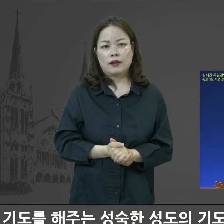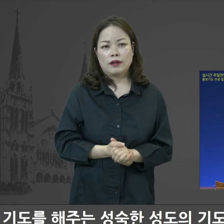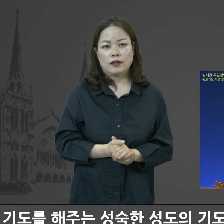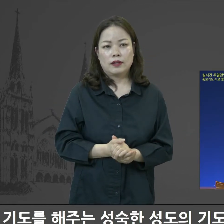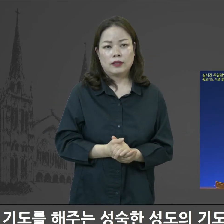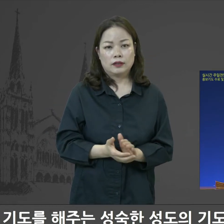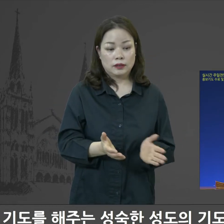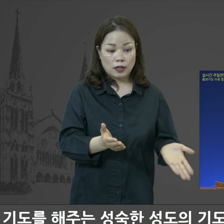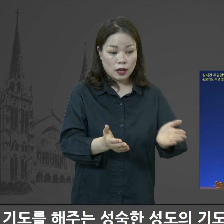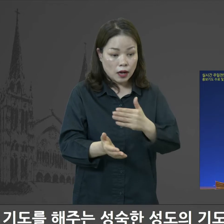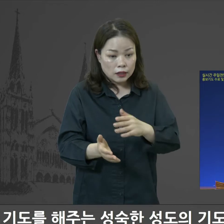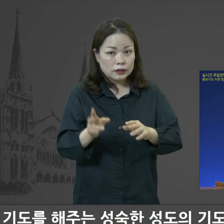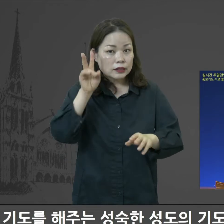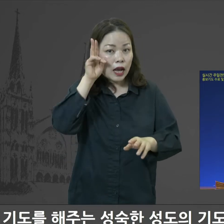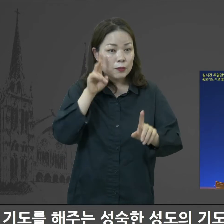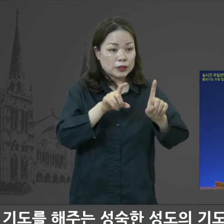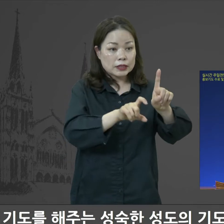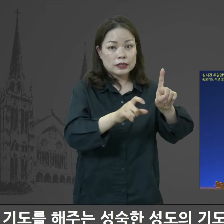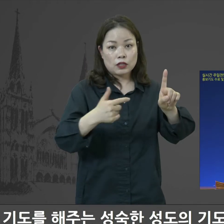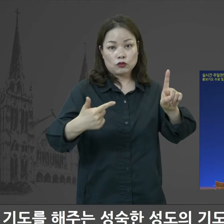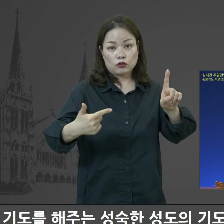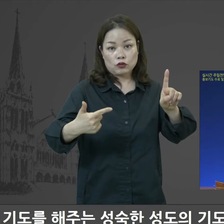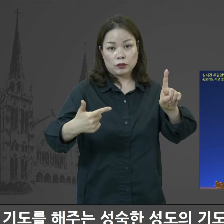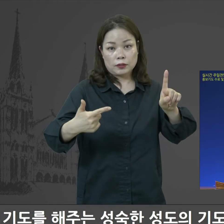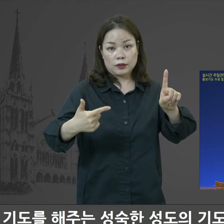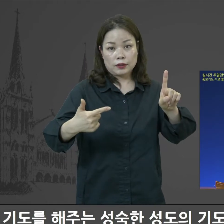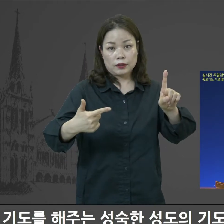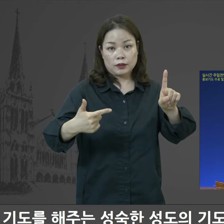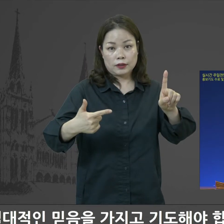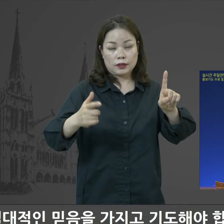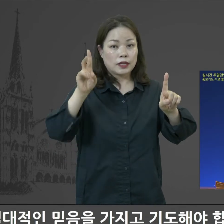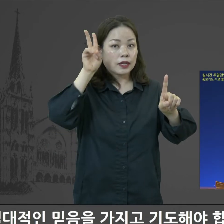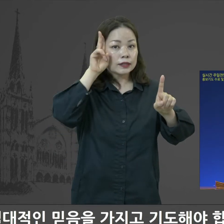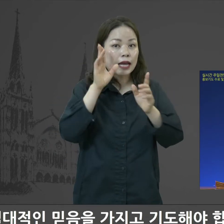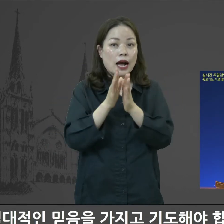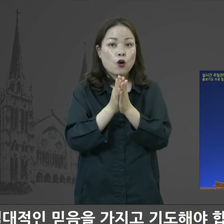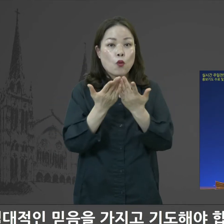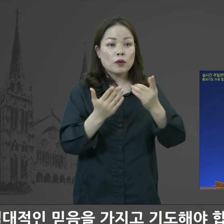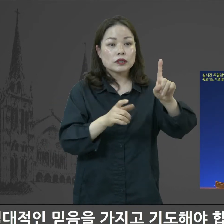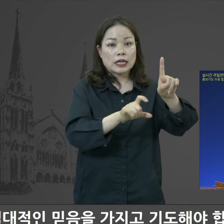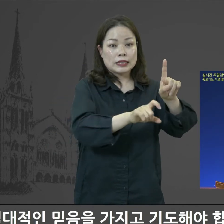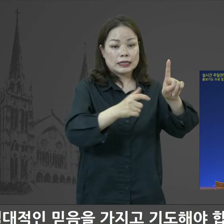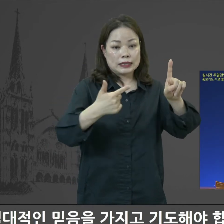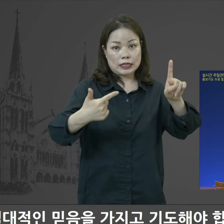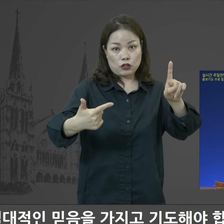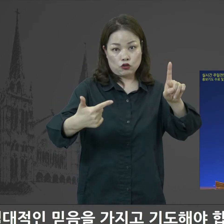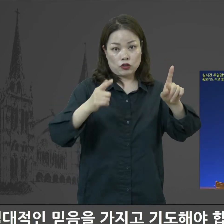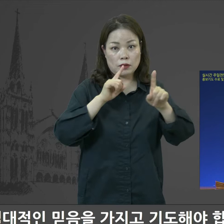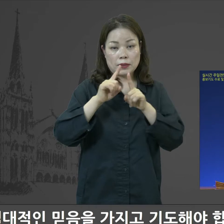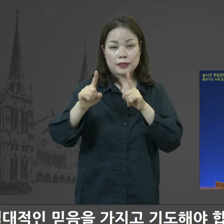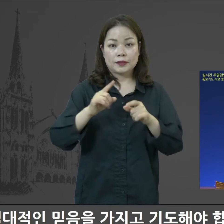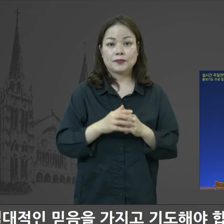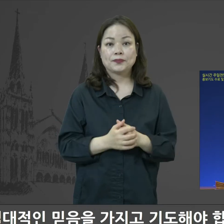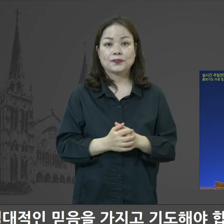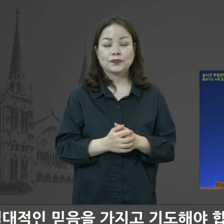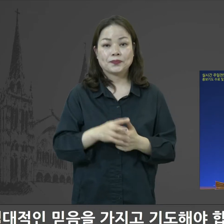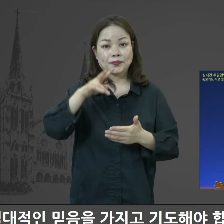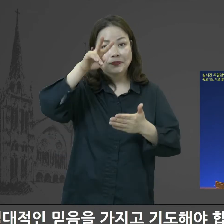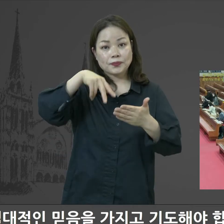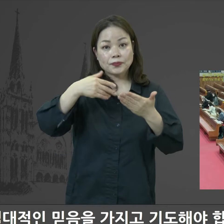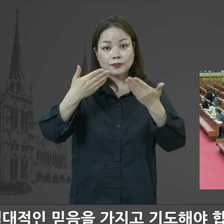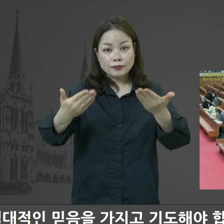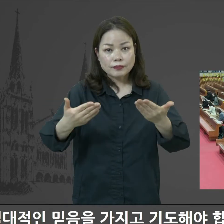앞으로 조금 당겨서 야고보서 1장 6절 말씀 같이 한번 읽어볼까요? 야고보서 1장 6절 말씀입니다. 같이 한번